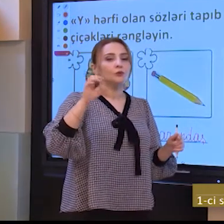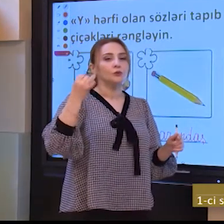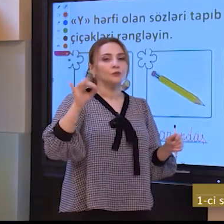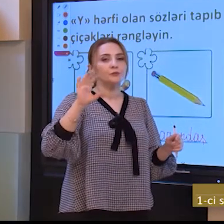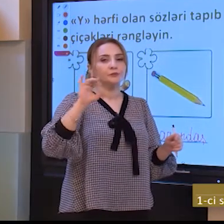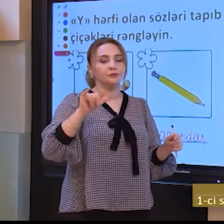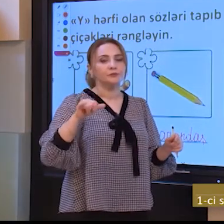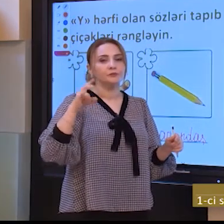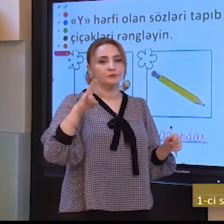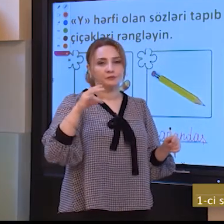Qoyun.